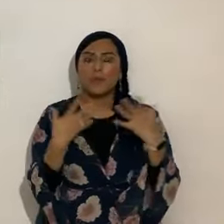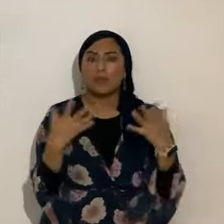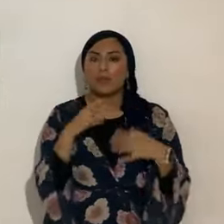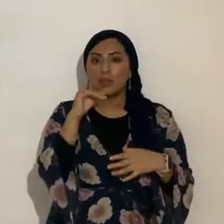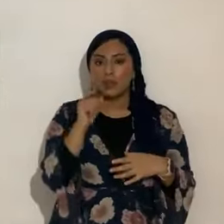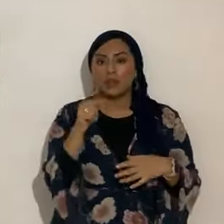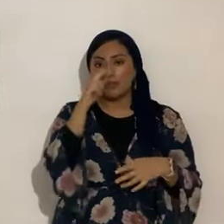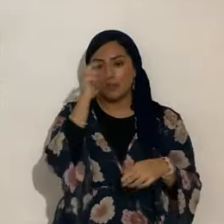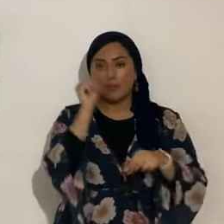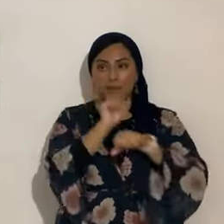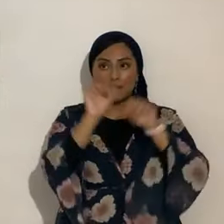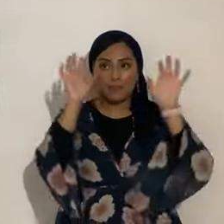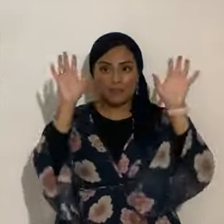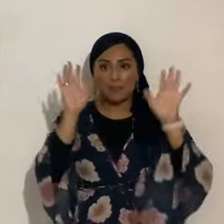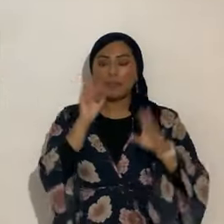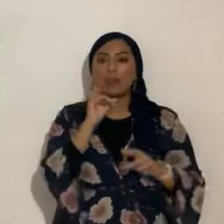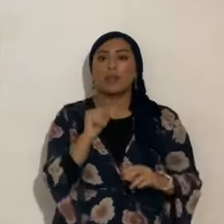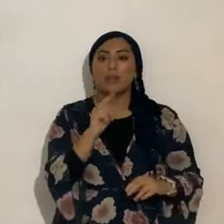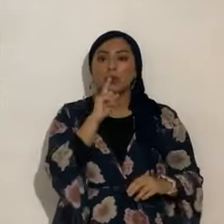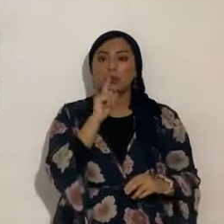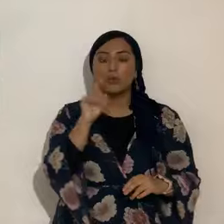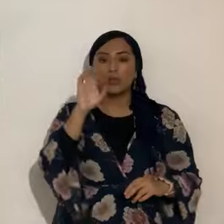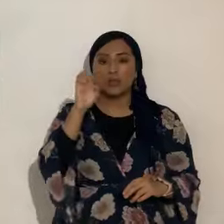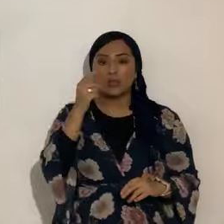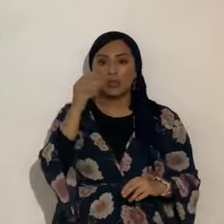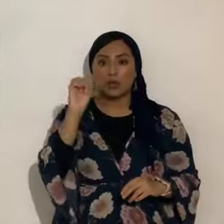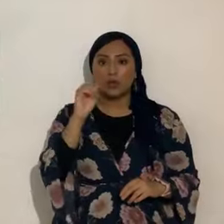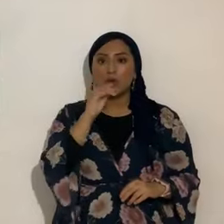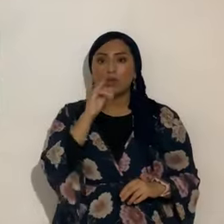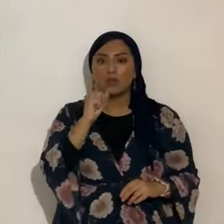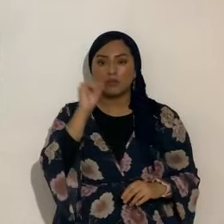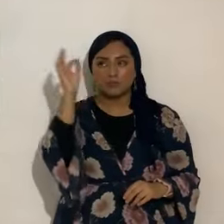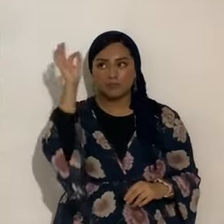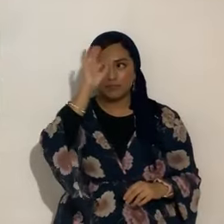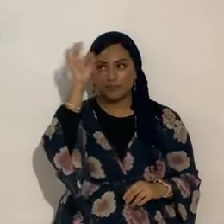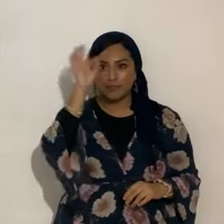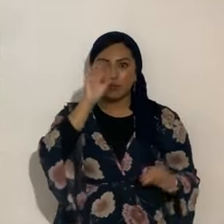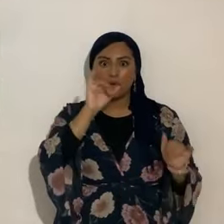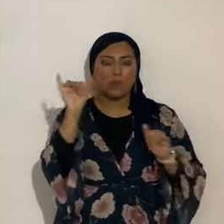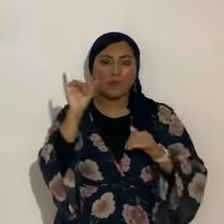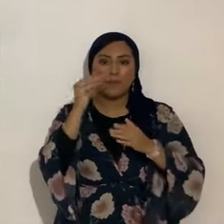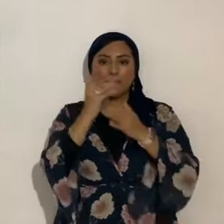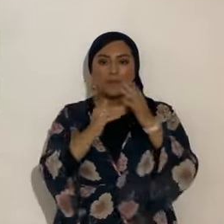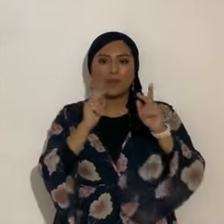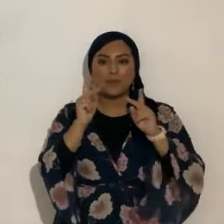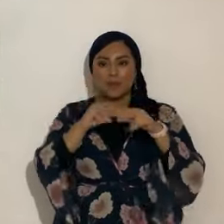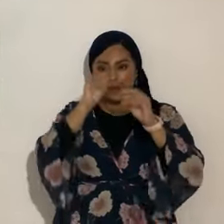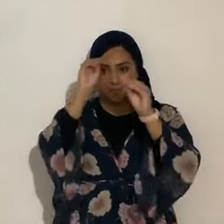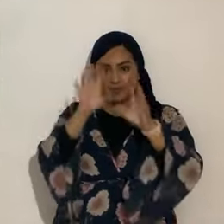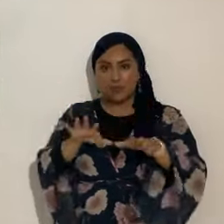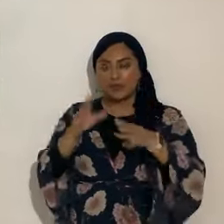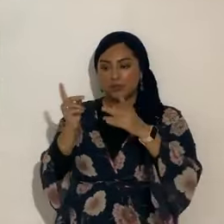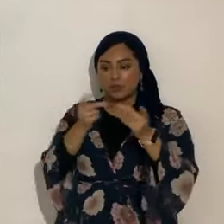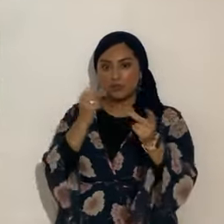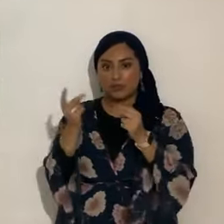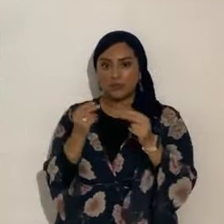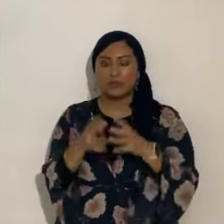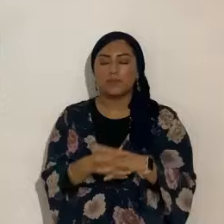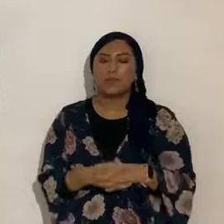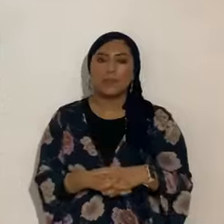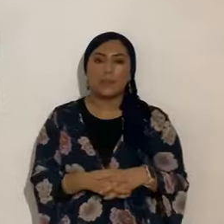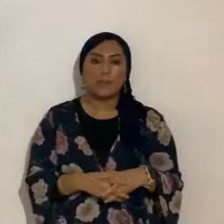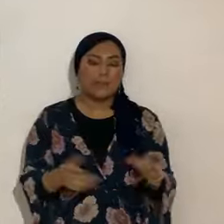porque el milagro es real, el ego es ilusión. Es como lo que hacen los magos, que por cierto está